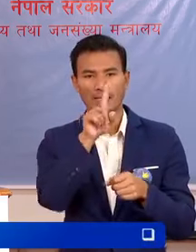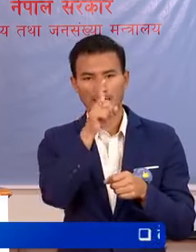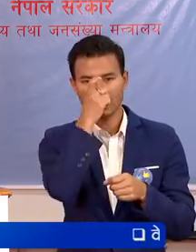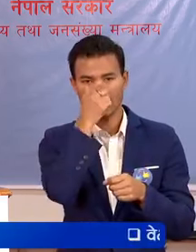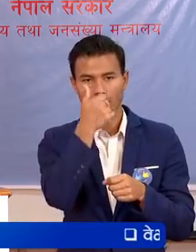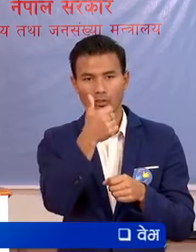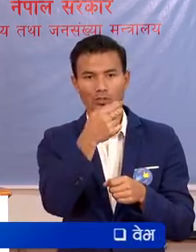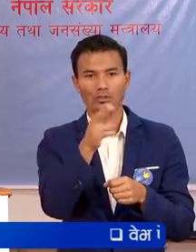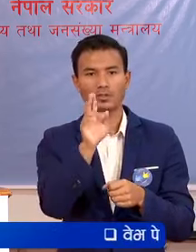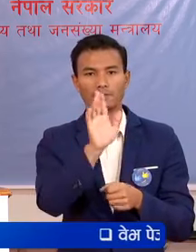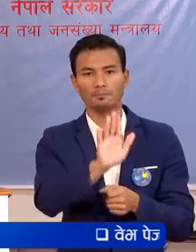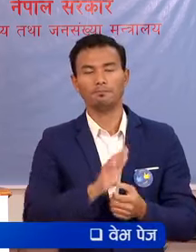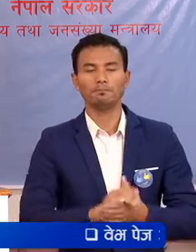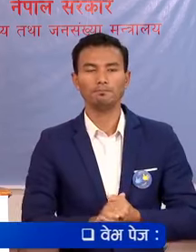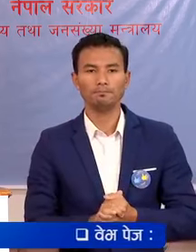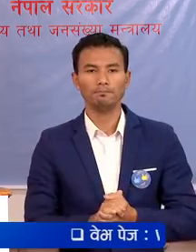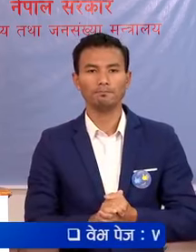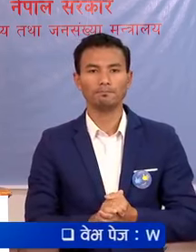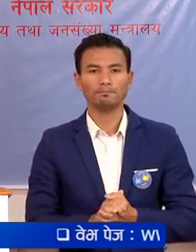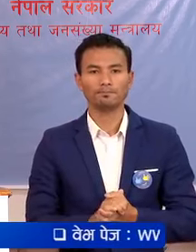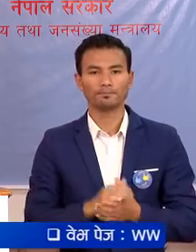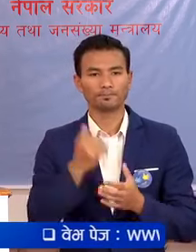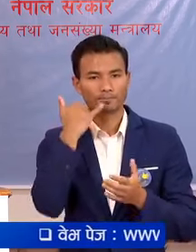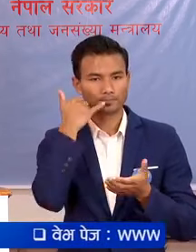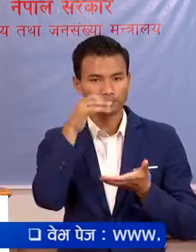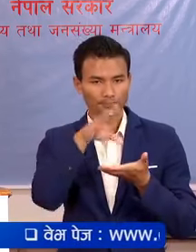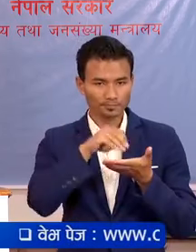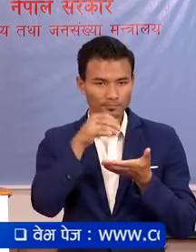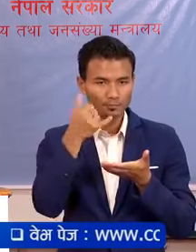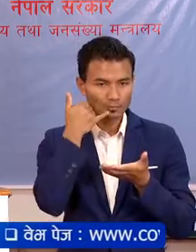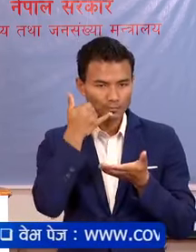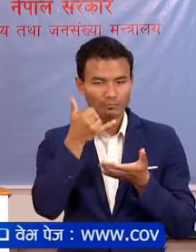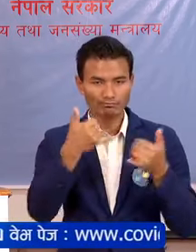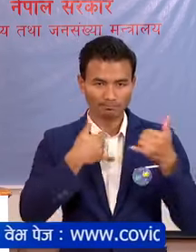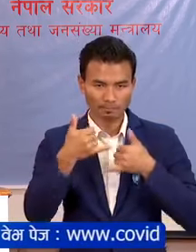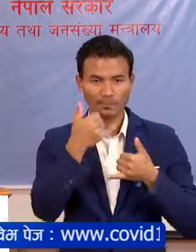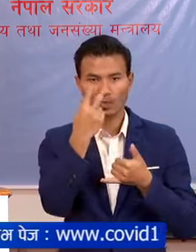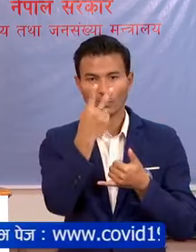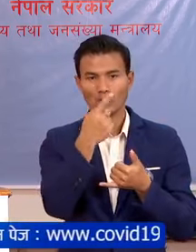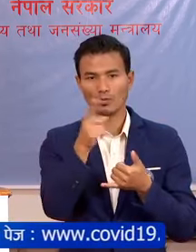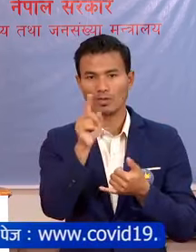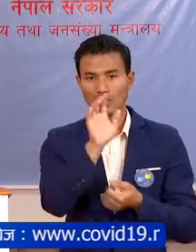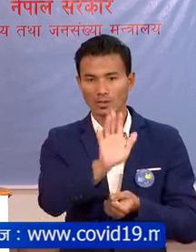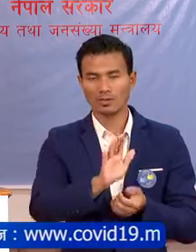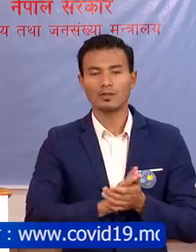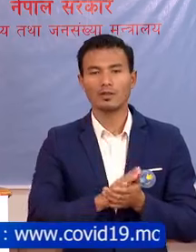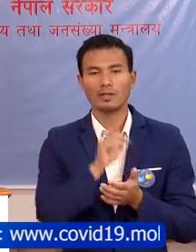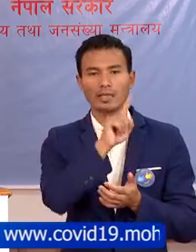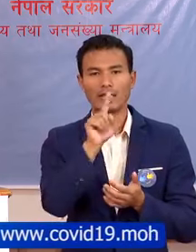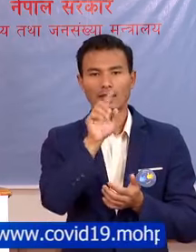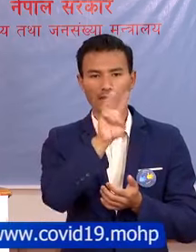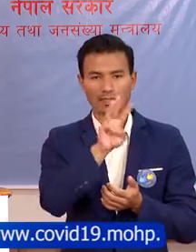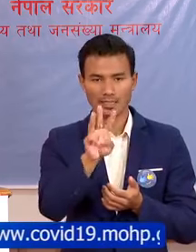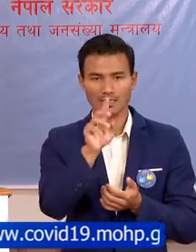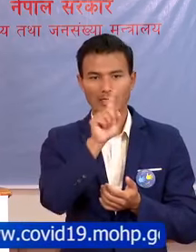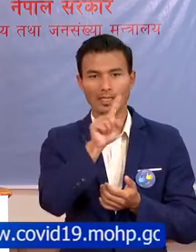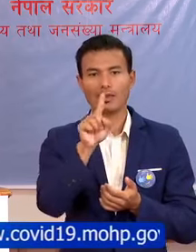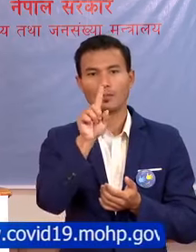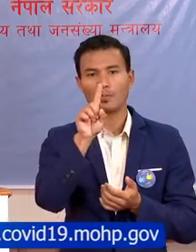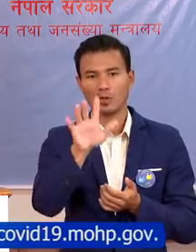106 જાના હુંંંંંંછા કાલ સેંટરકા આપડેટ ગરાંના ચાાંછો આમરો દ્યઓટા કાલ સેંટર છે એગાર થ્યા ત્યા ત્યા